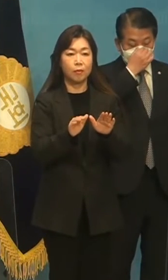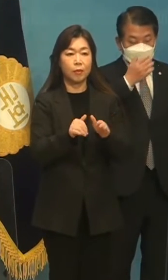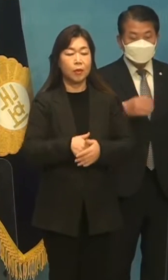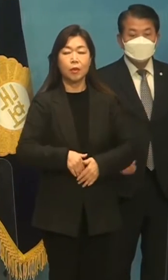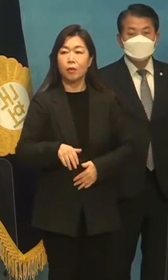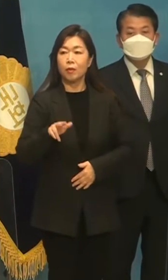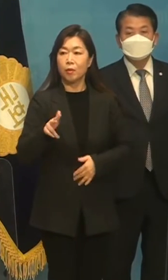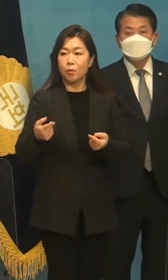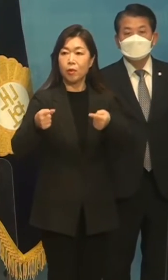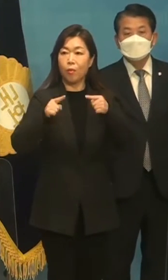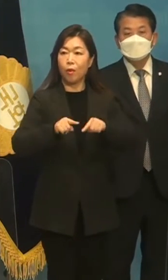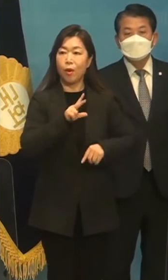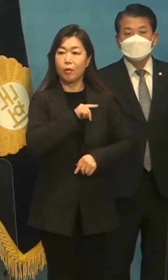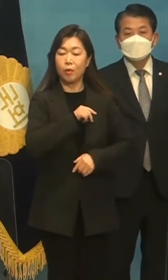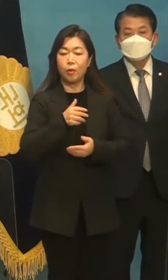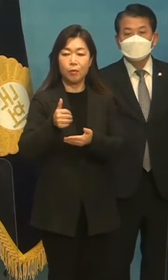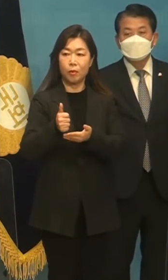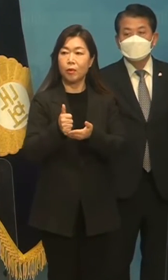이제